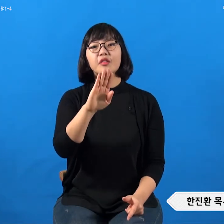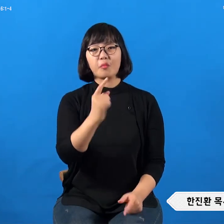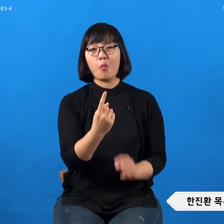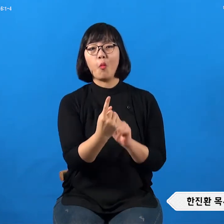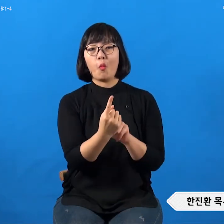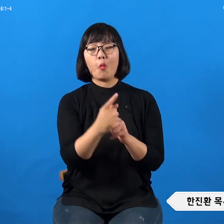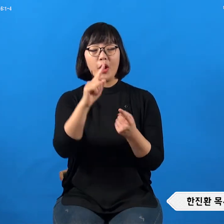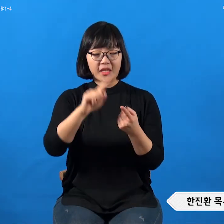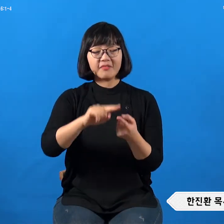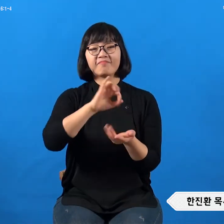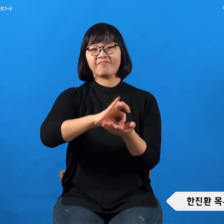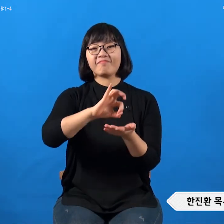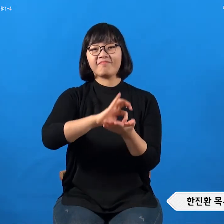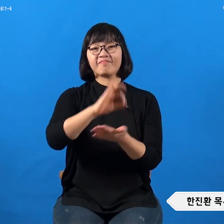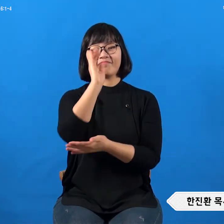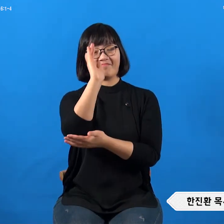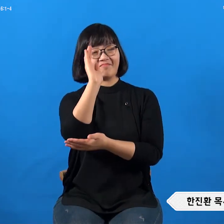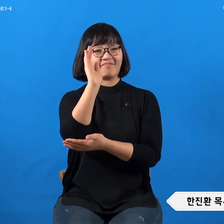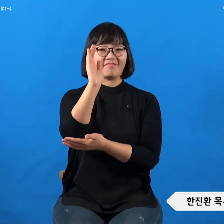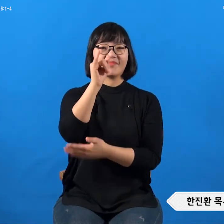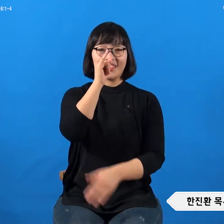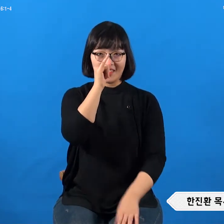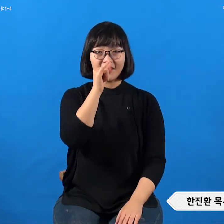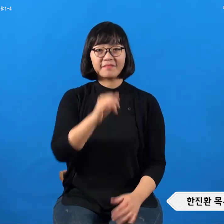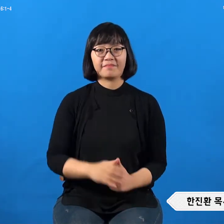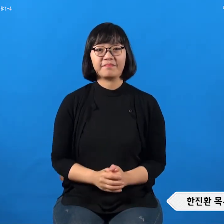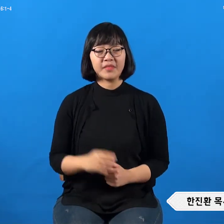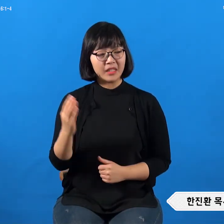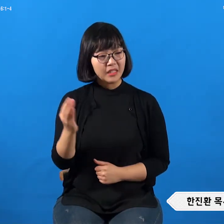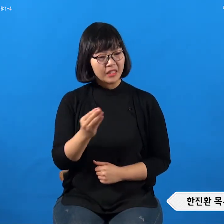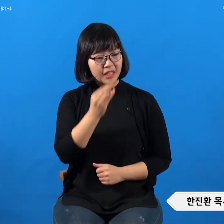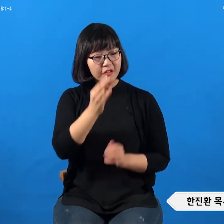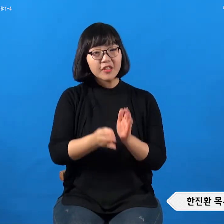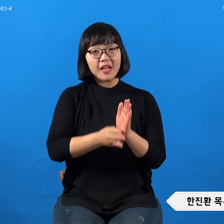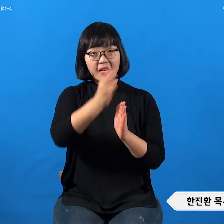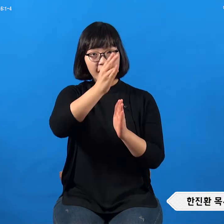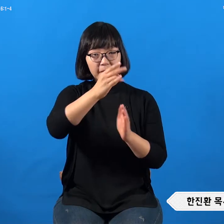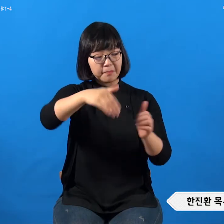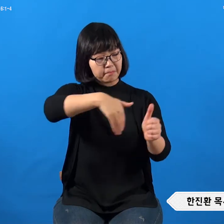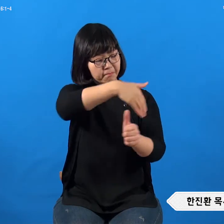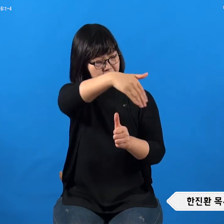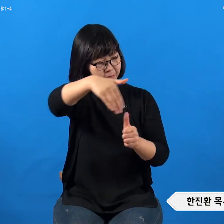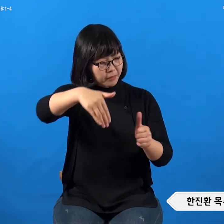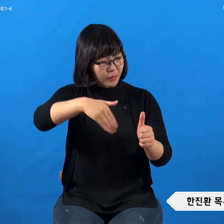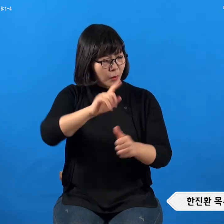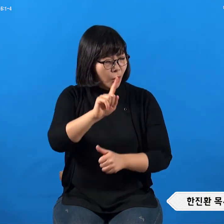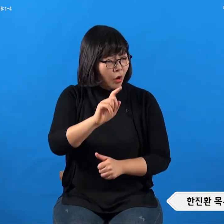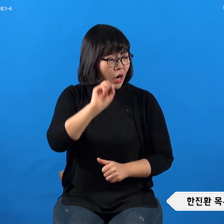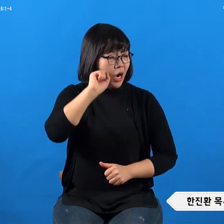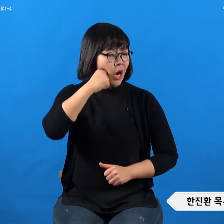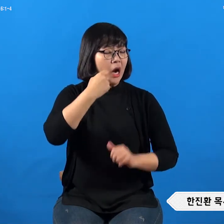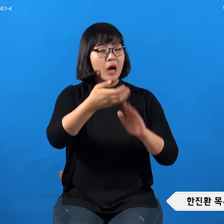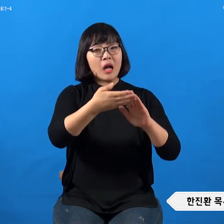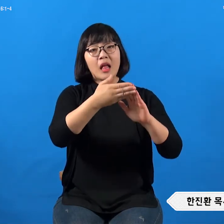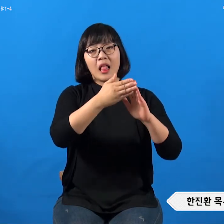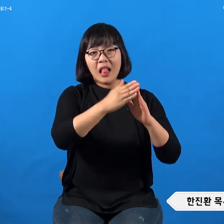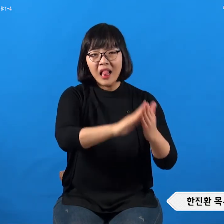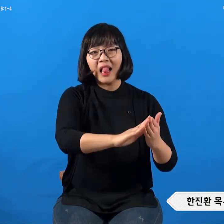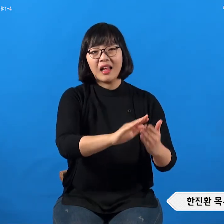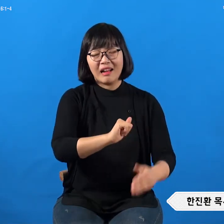구제연보라고 해도 되겠죠. 그 당시 예루살렘 교인들은 극심한 가난에 시달리고